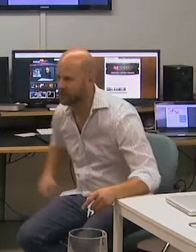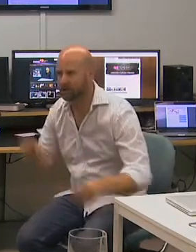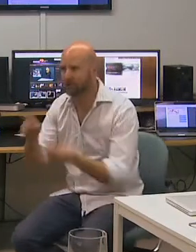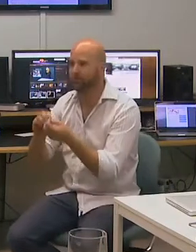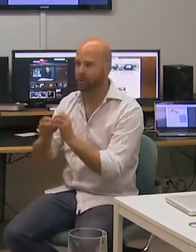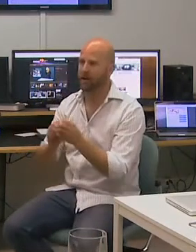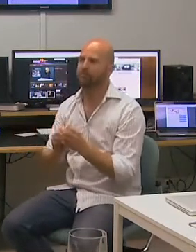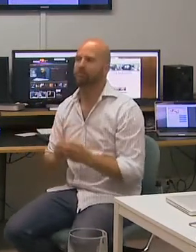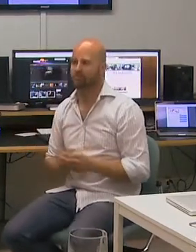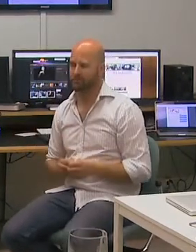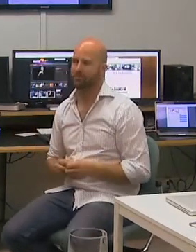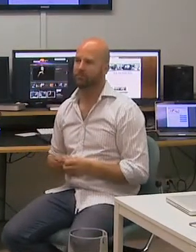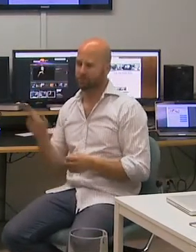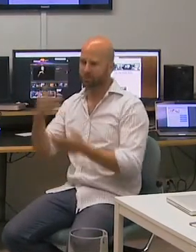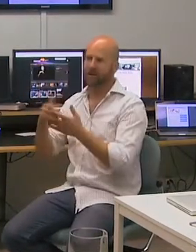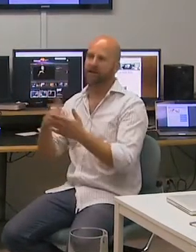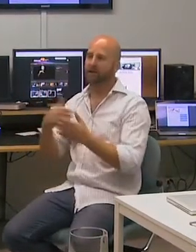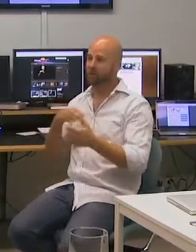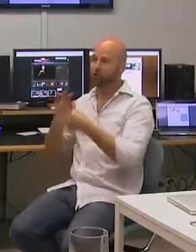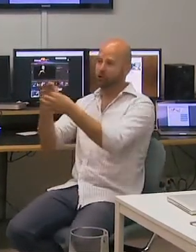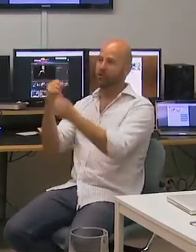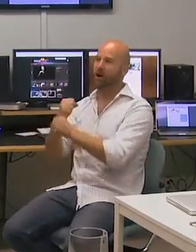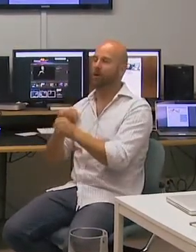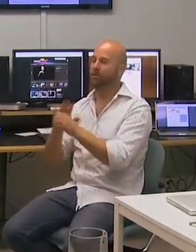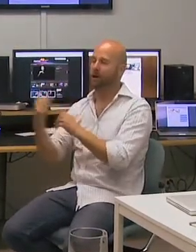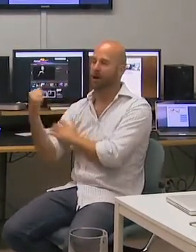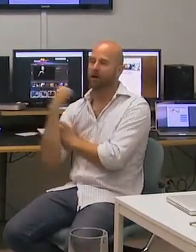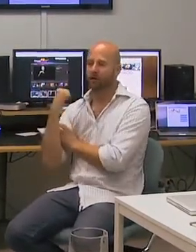Nein, das ist wirklich ein Problem. Da müssen wir wirklich noch weiter